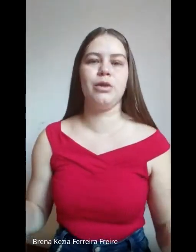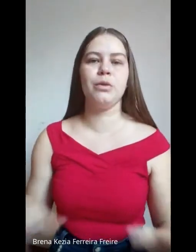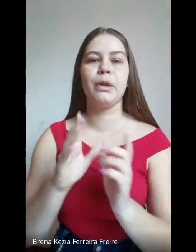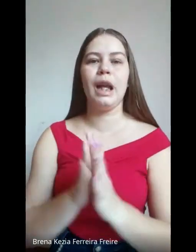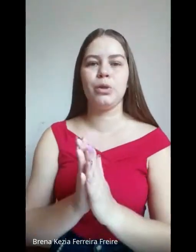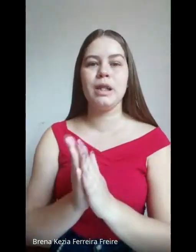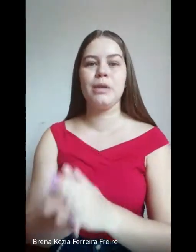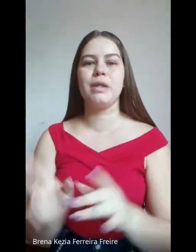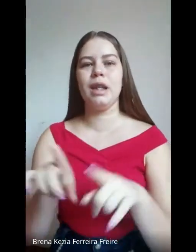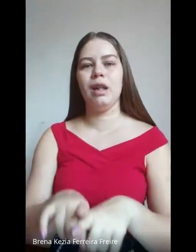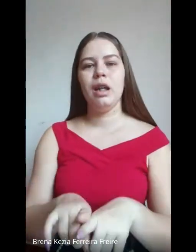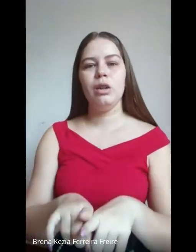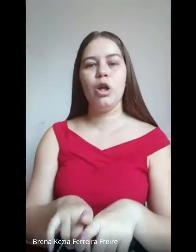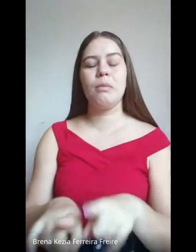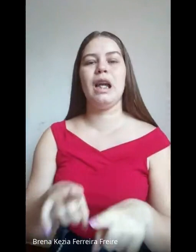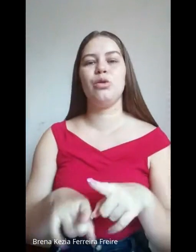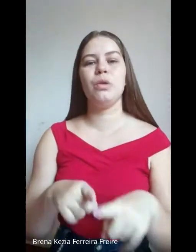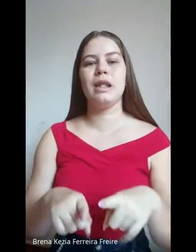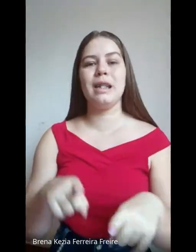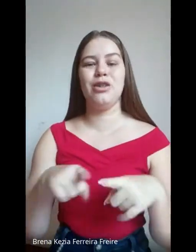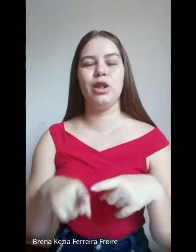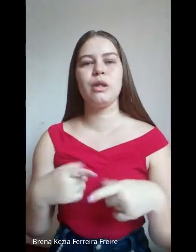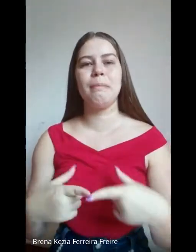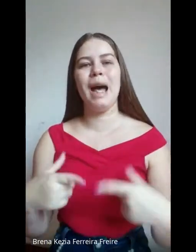Porque as duas são sinônimas. As duas têm sentidos parecidos.